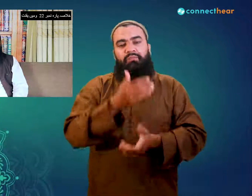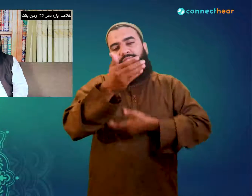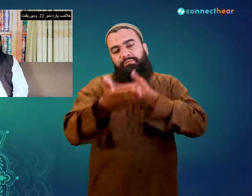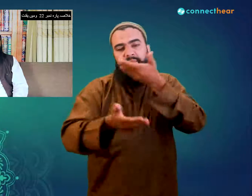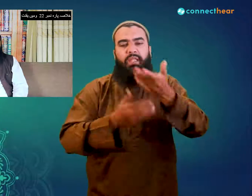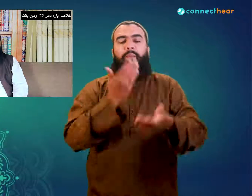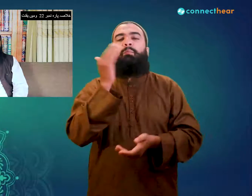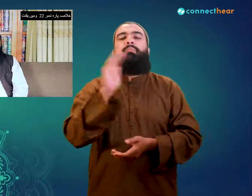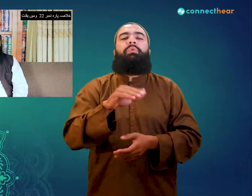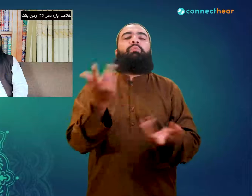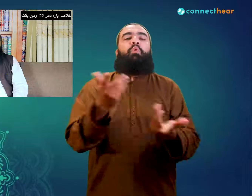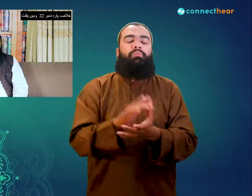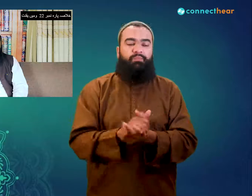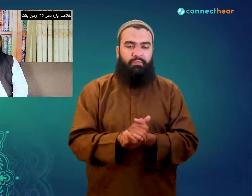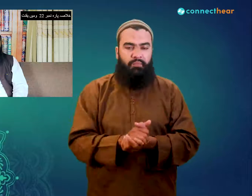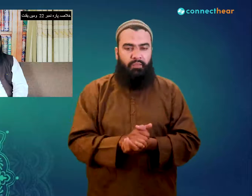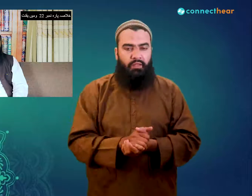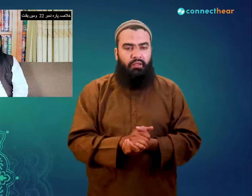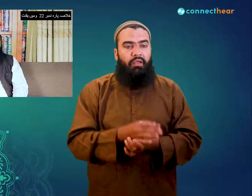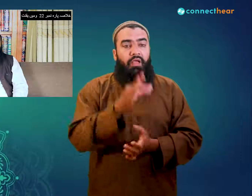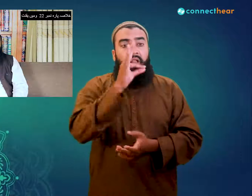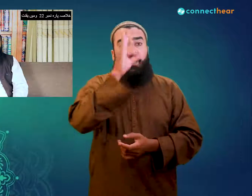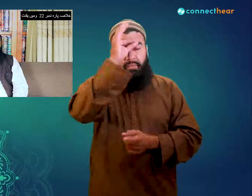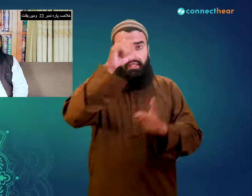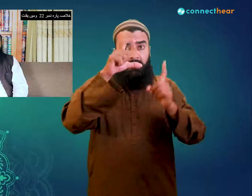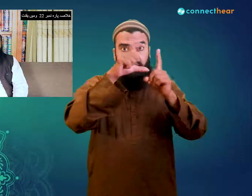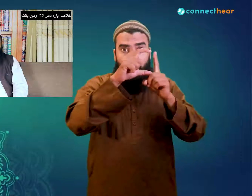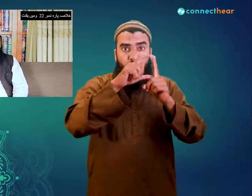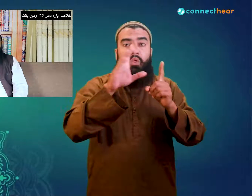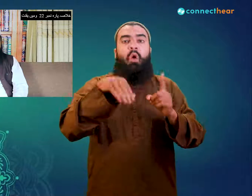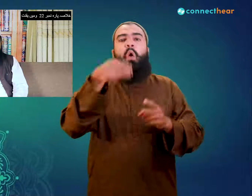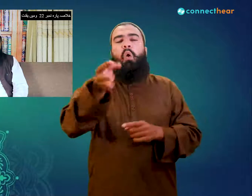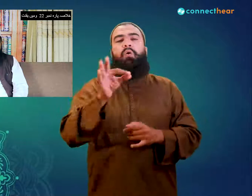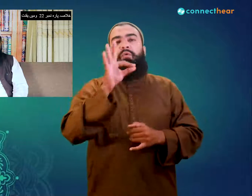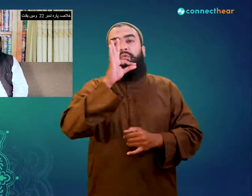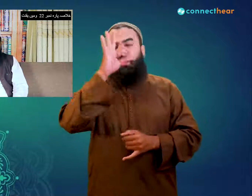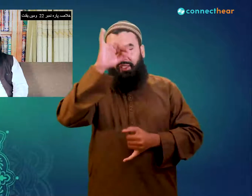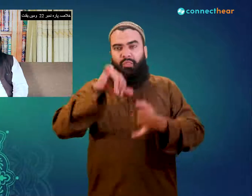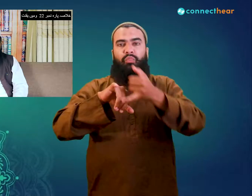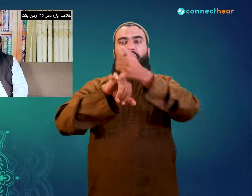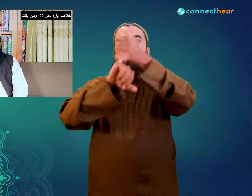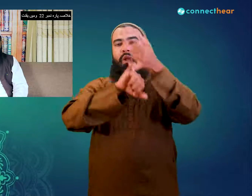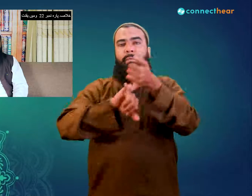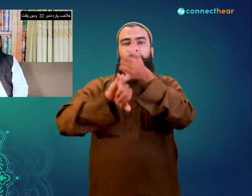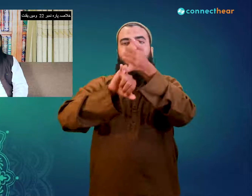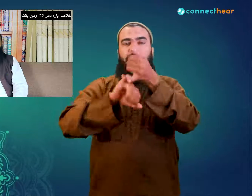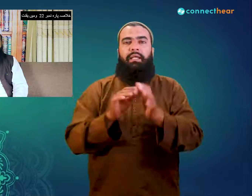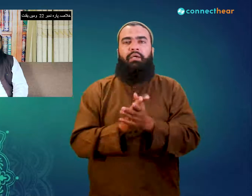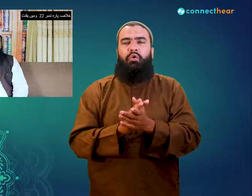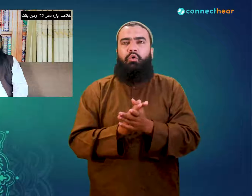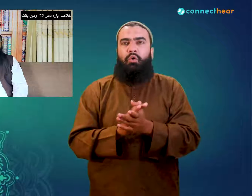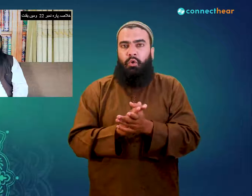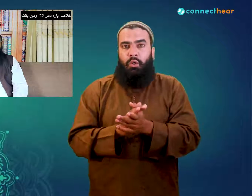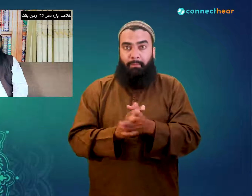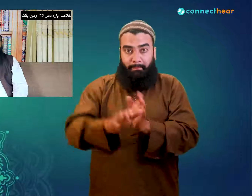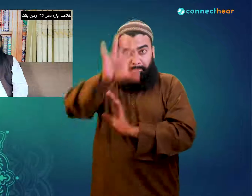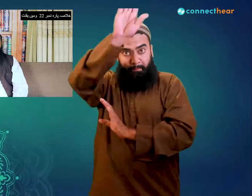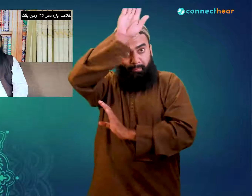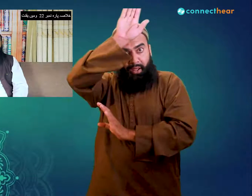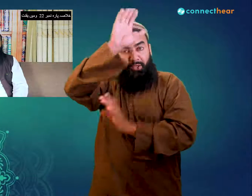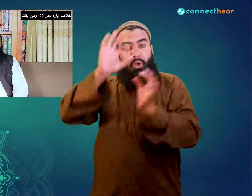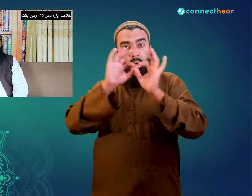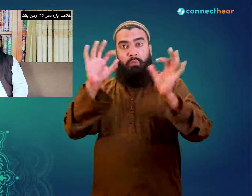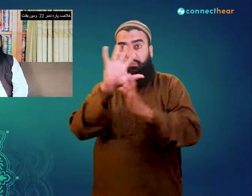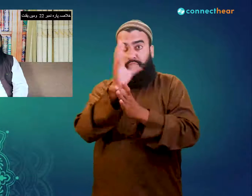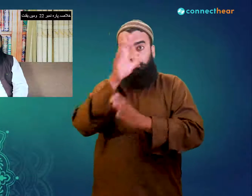سے اللہ رب العزت نے ایسے کاموں کا مشاہدہ دنیا کے اندر کرایا جن کو لوگ محال سمجھتے تھے، اور